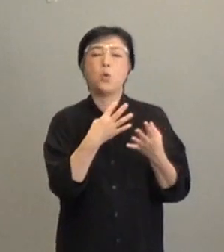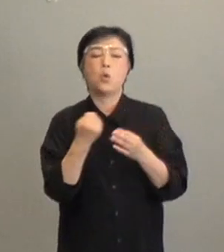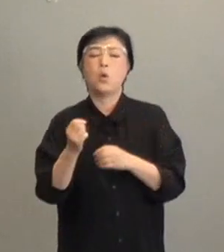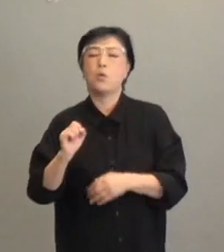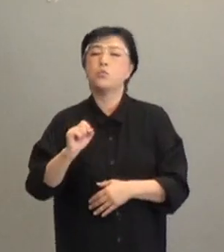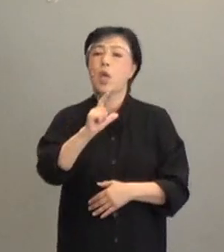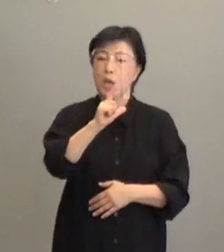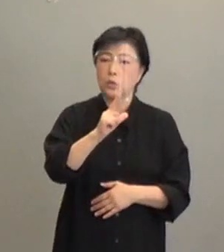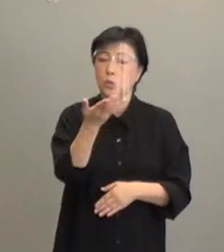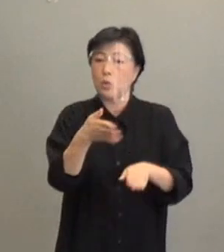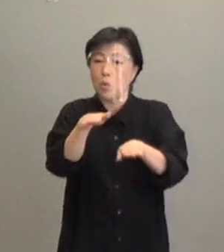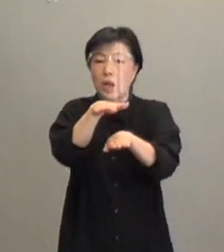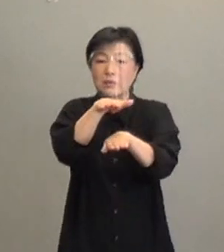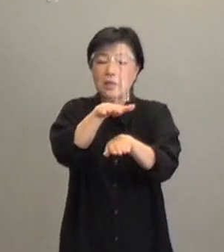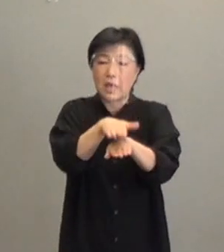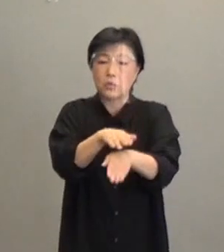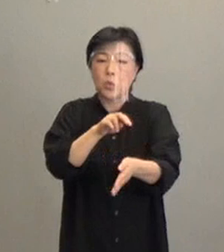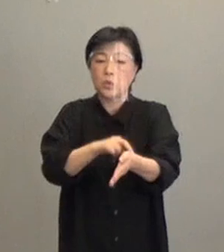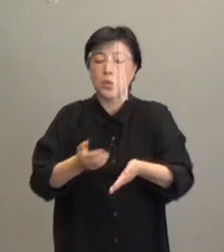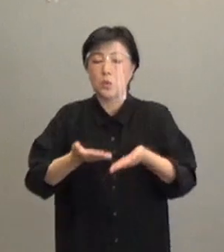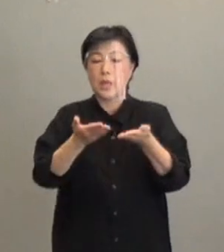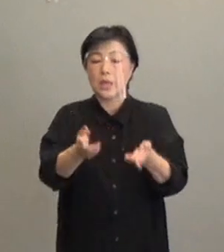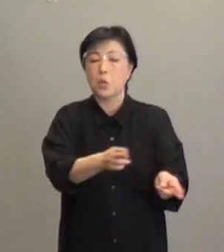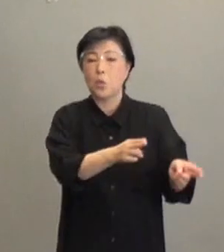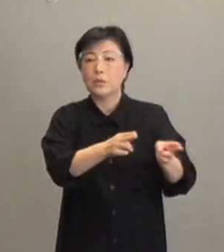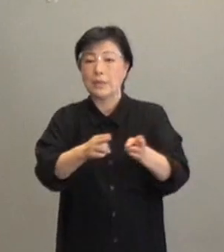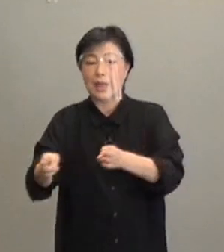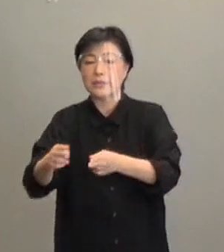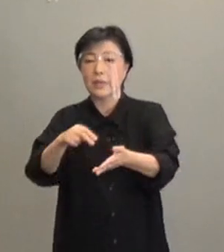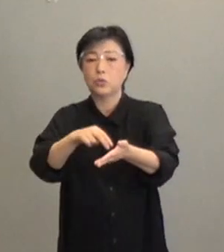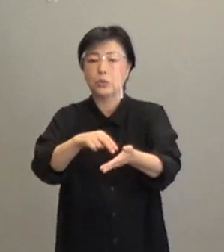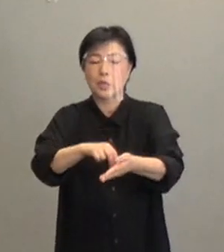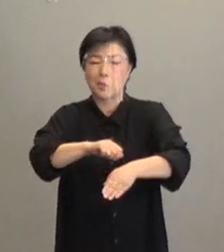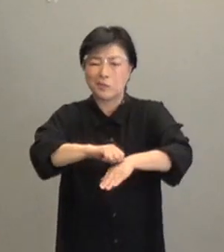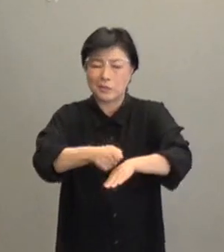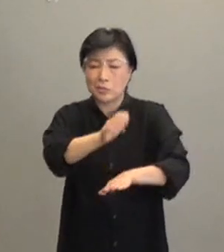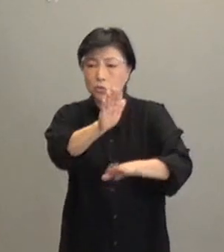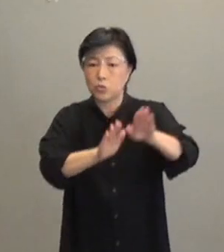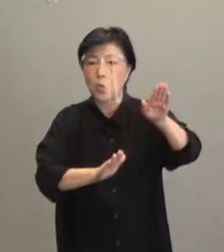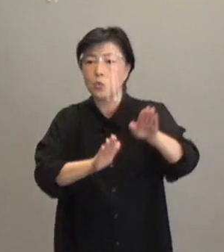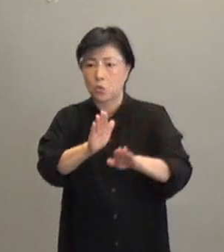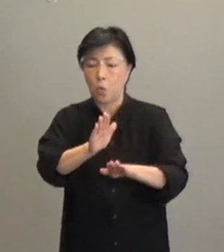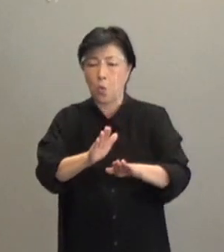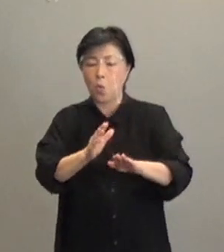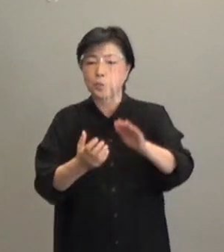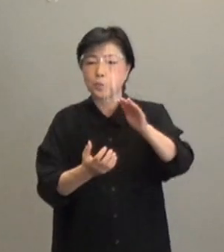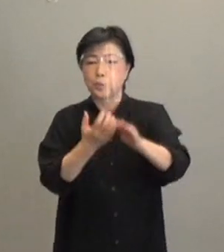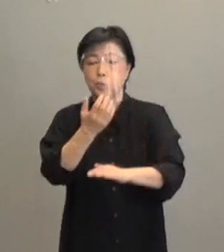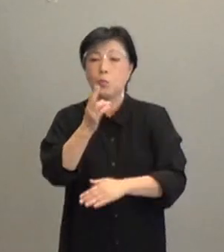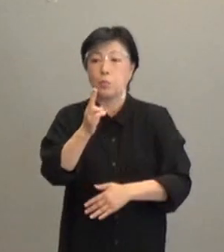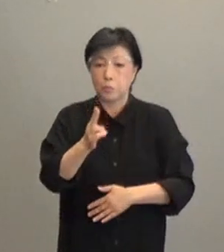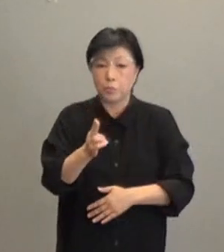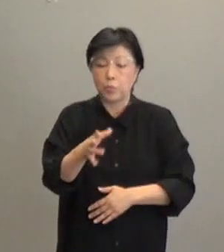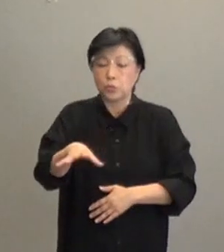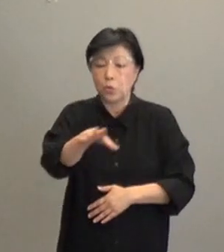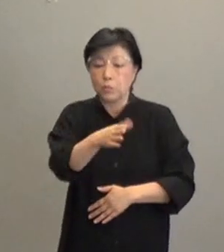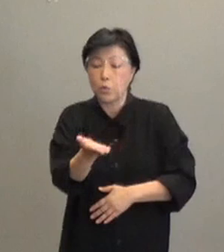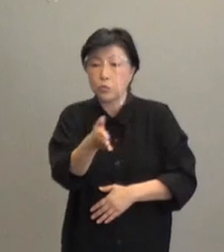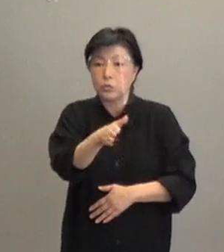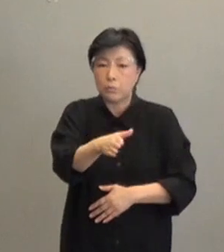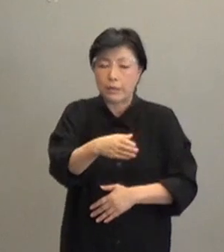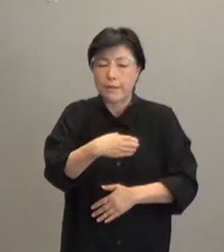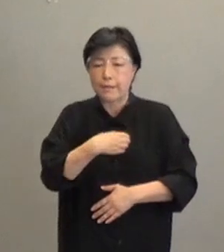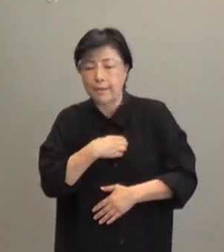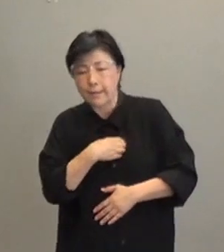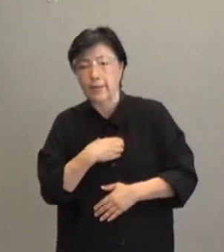重なってくると医療提供体制にとっても厳しいものがありますので、そうした部分も含めて警戒が必要